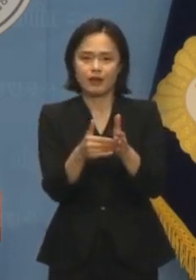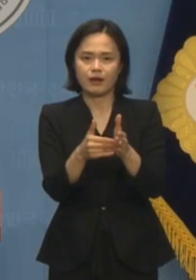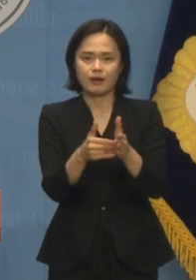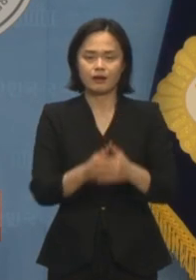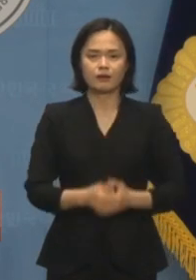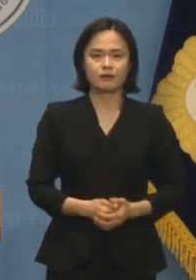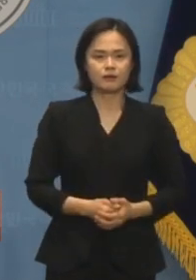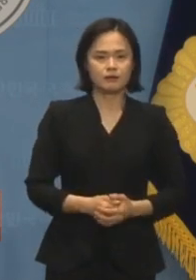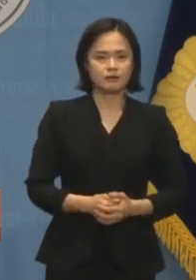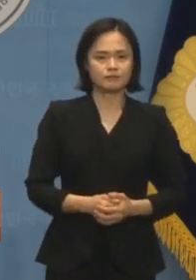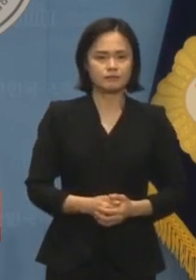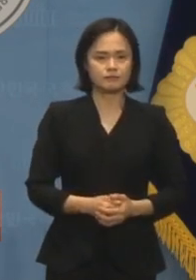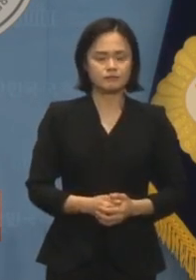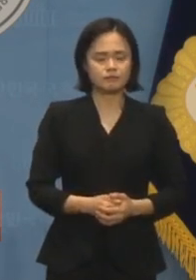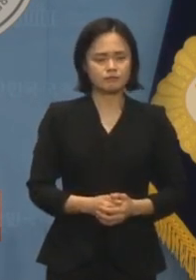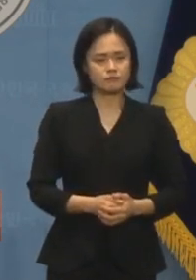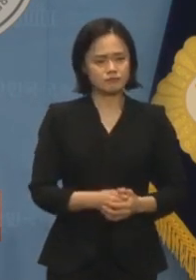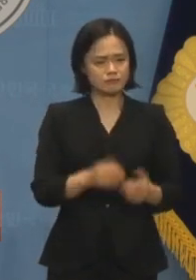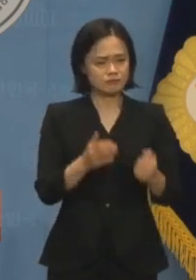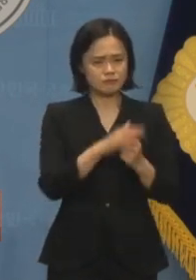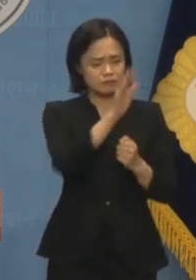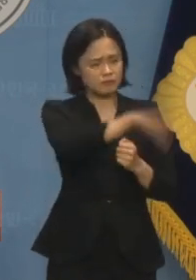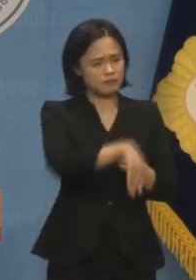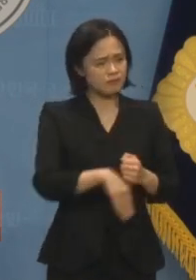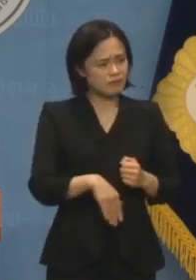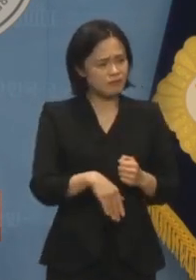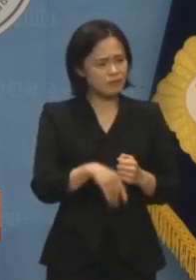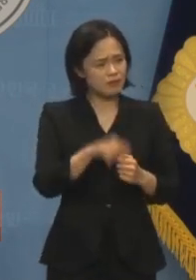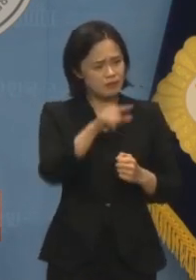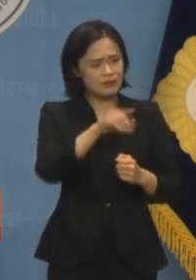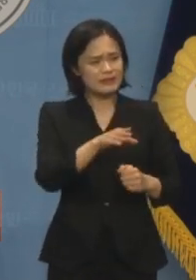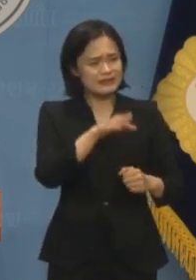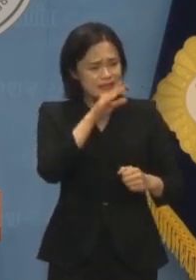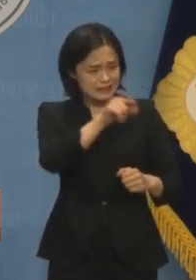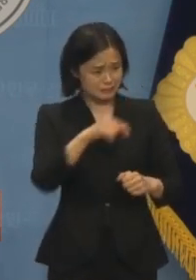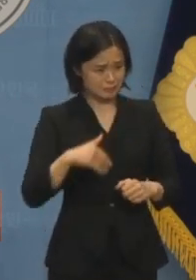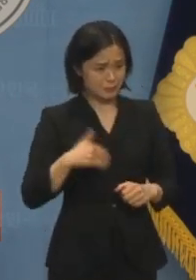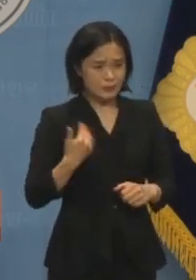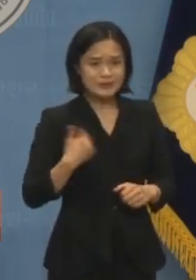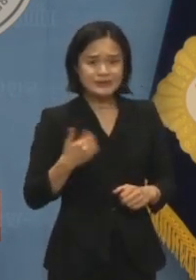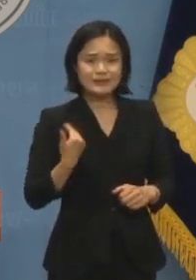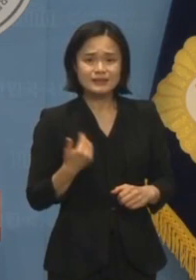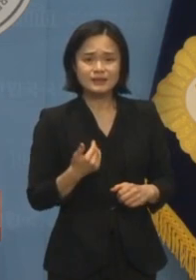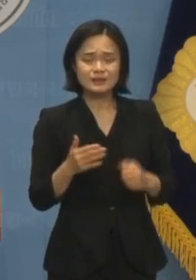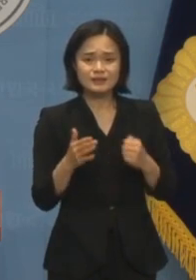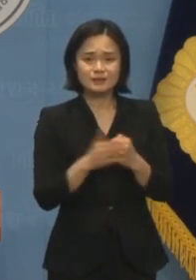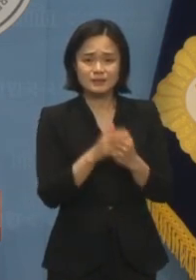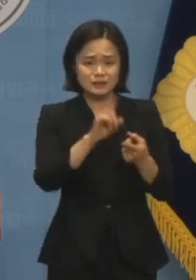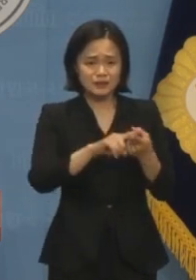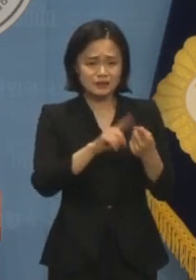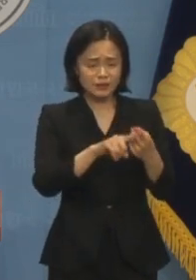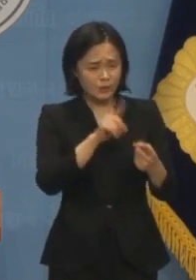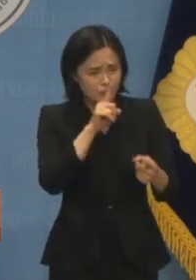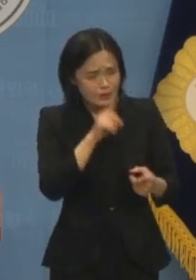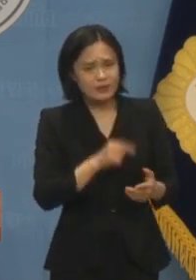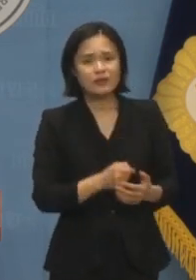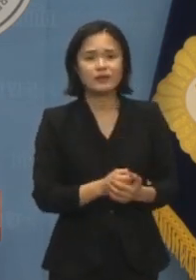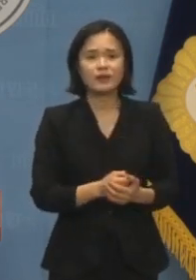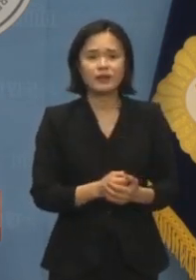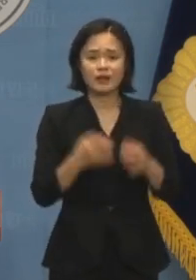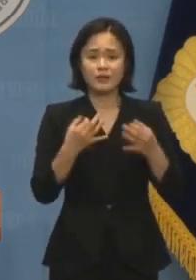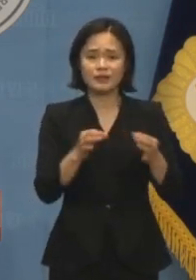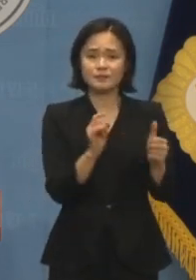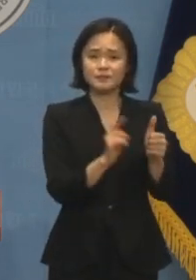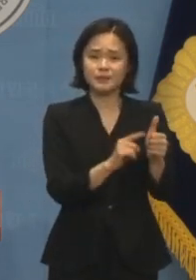그렇게 얘기하지 말라고 그래. 그냥 개싸임일 것 같아서 반박도 안 하는 거야 라며 김규현